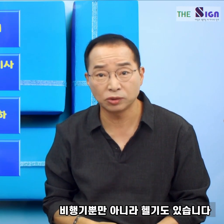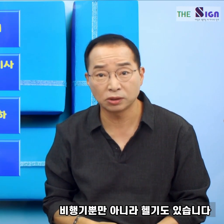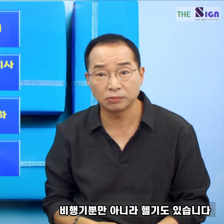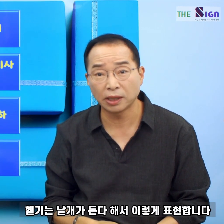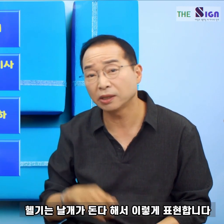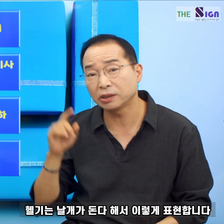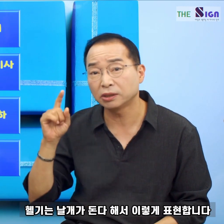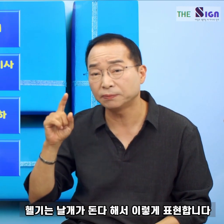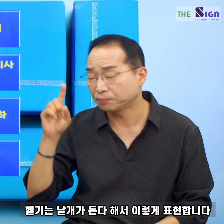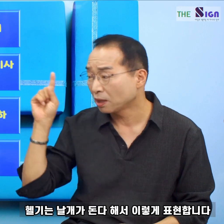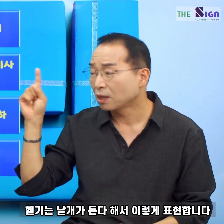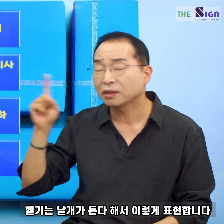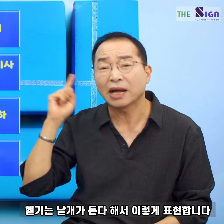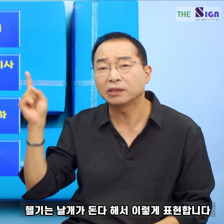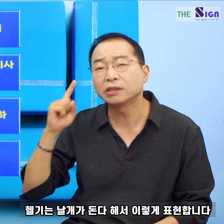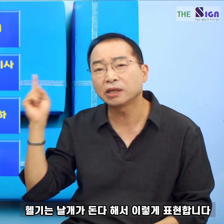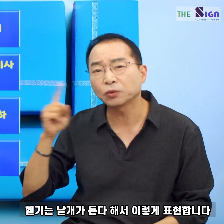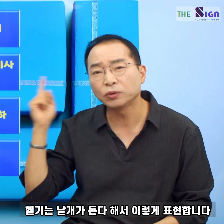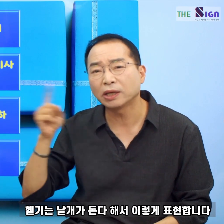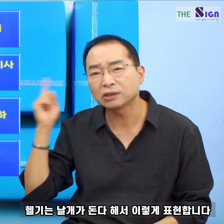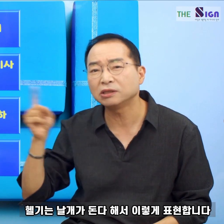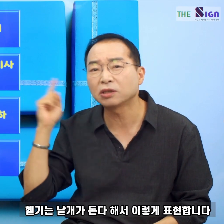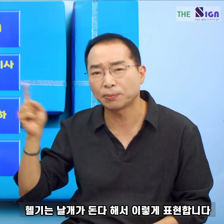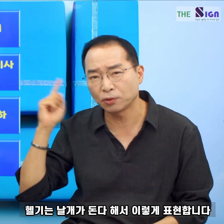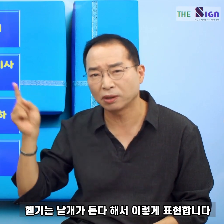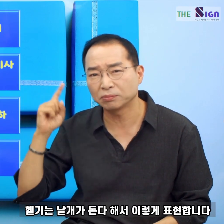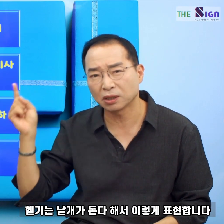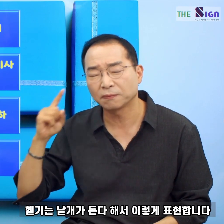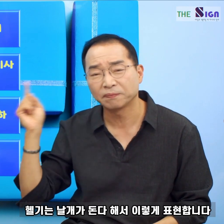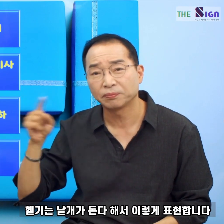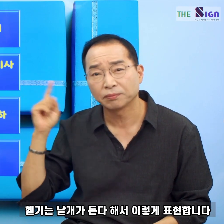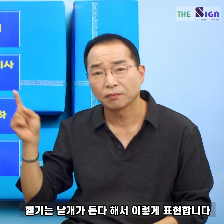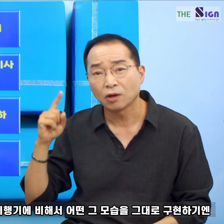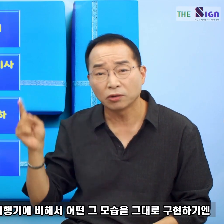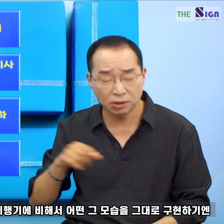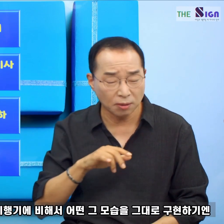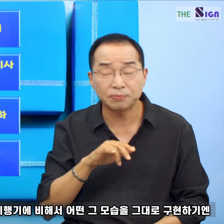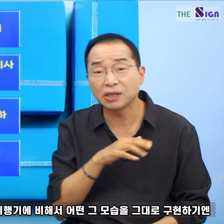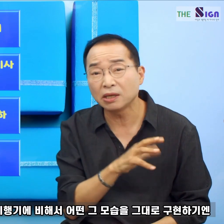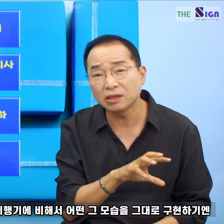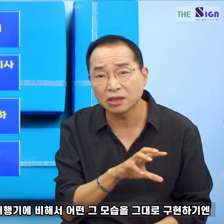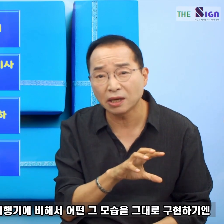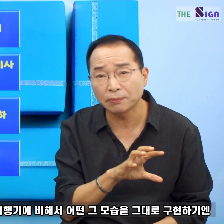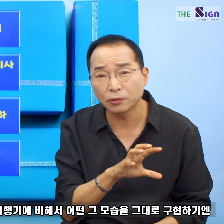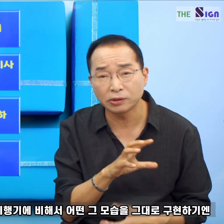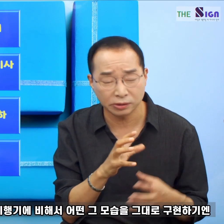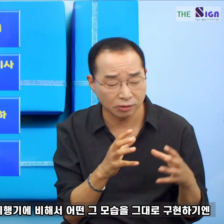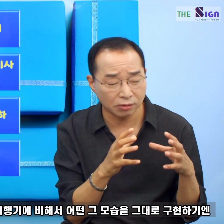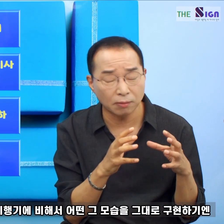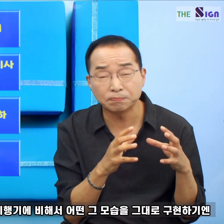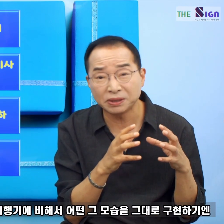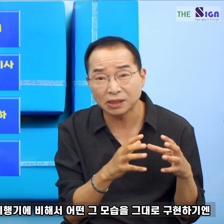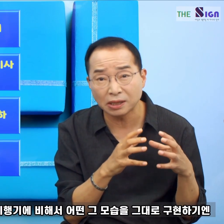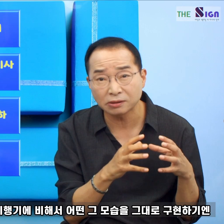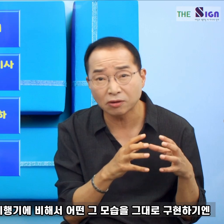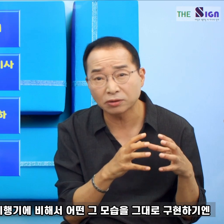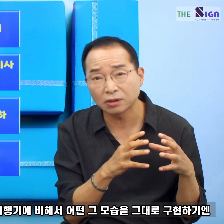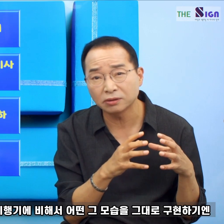있습니다. 헬기는 날개가 돈다 해서 이렇게 표현합니다. 어떻게 보면 비행기에 비해서 어떤